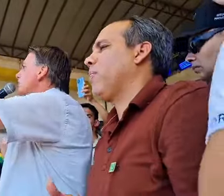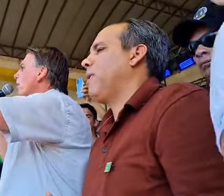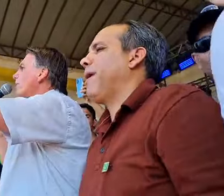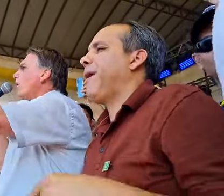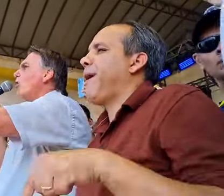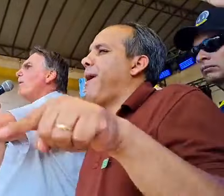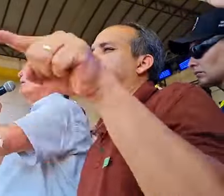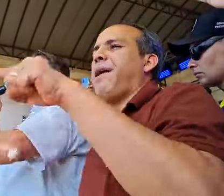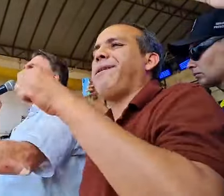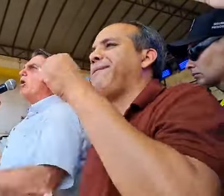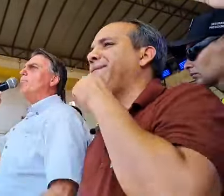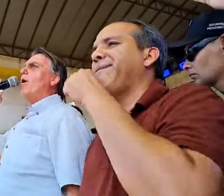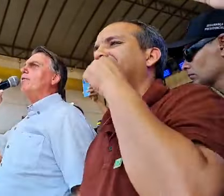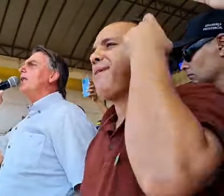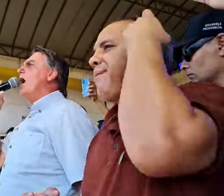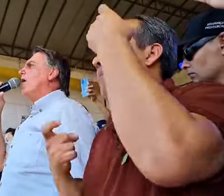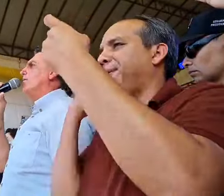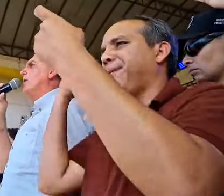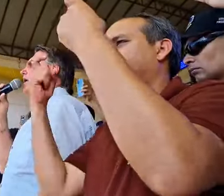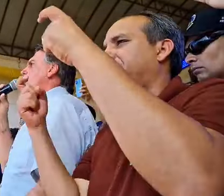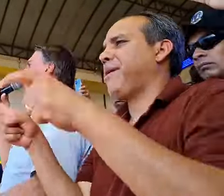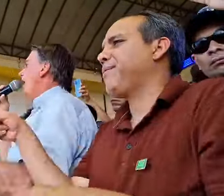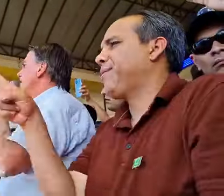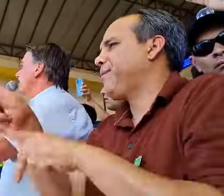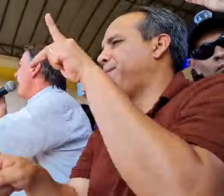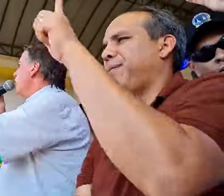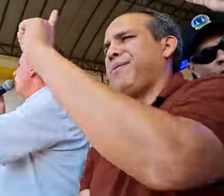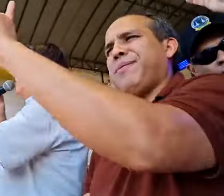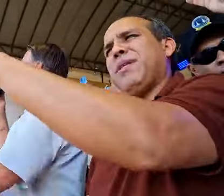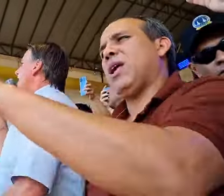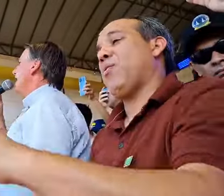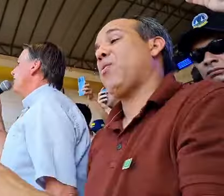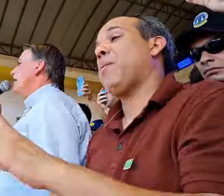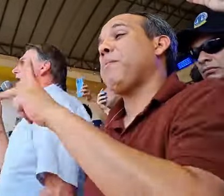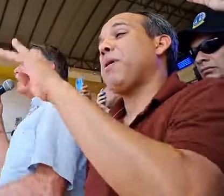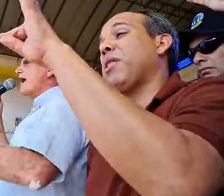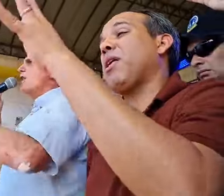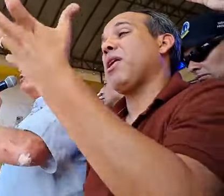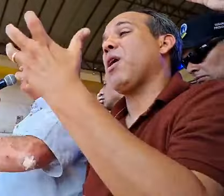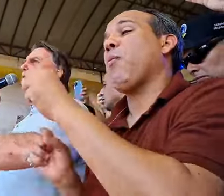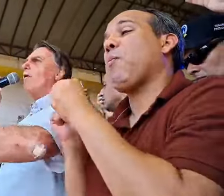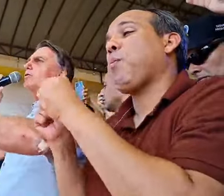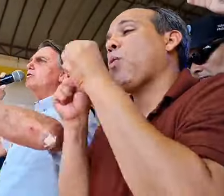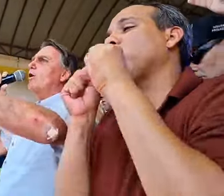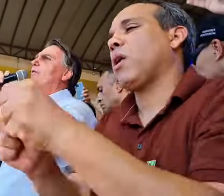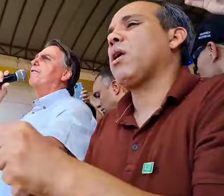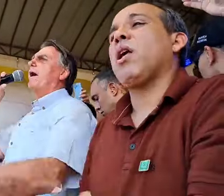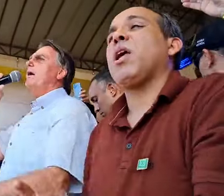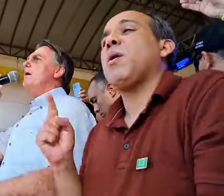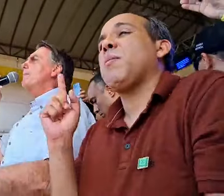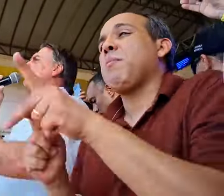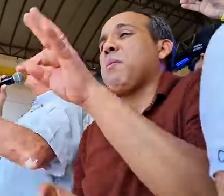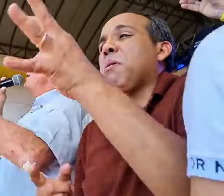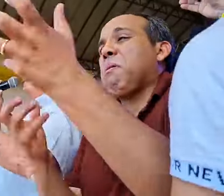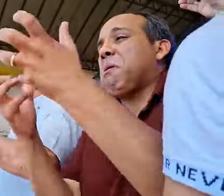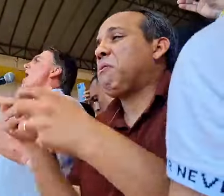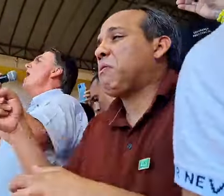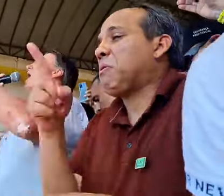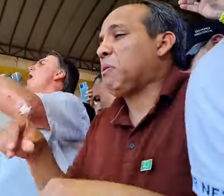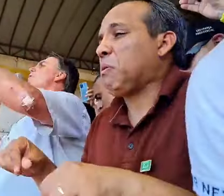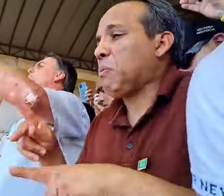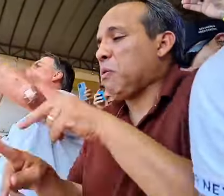Eles não estão preocupados pelo povo, não. Eles querem o poder. Querem que o povo sofra para